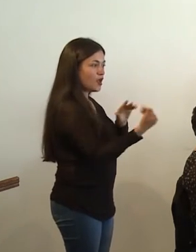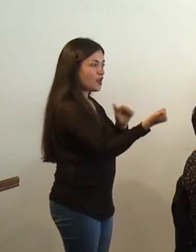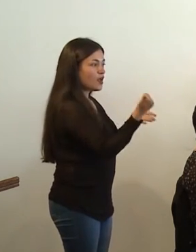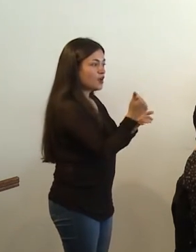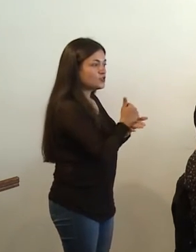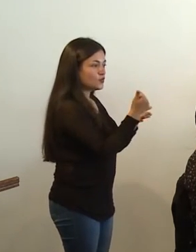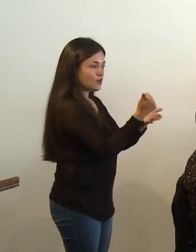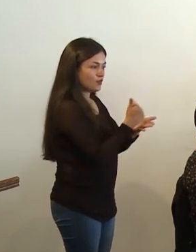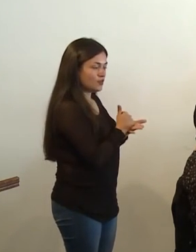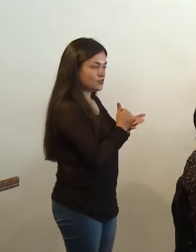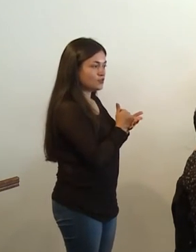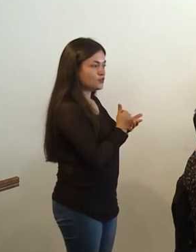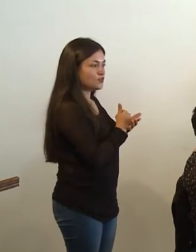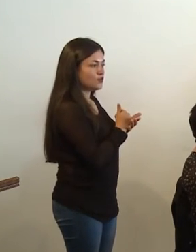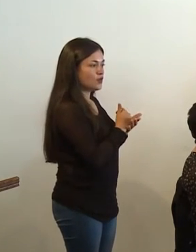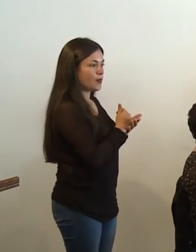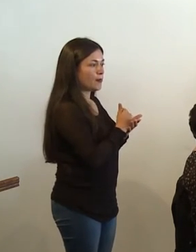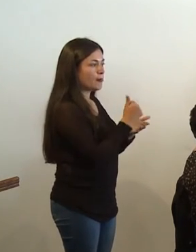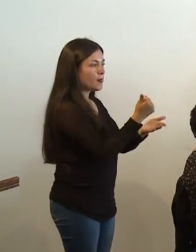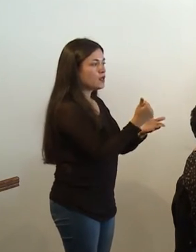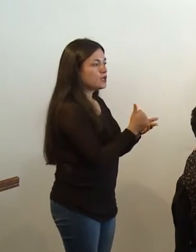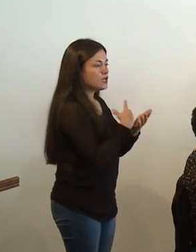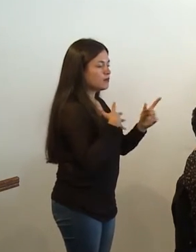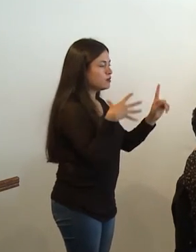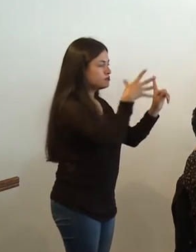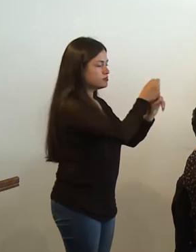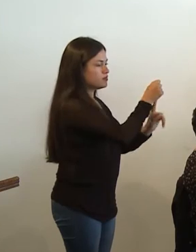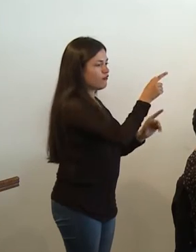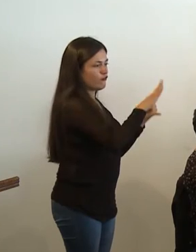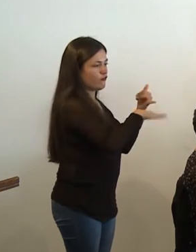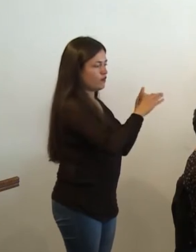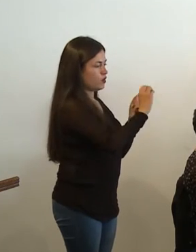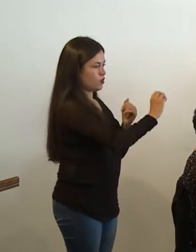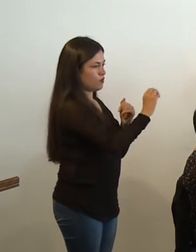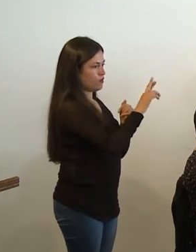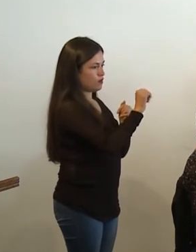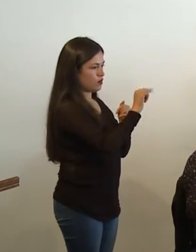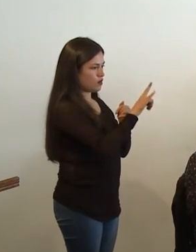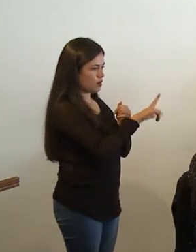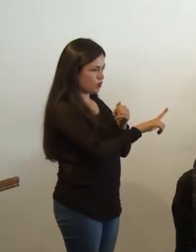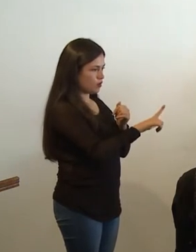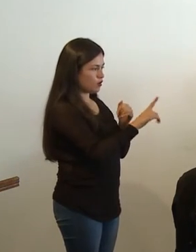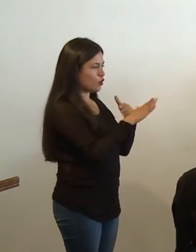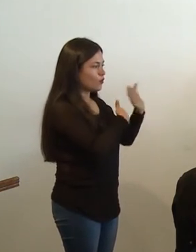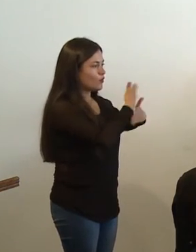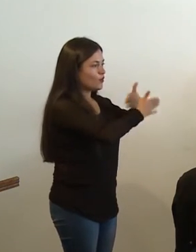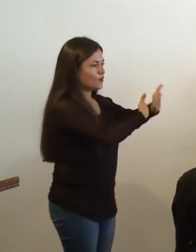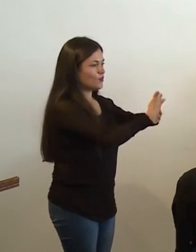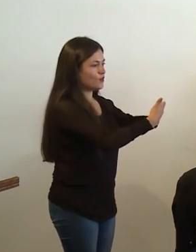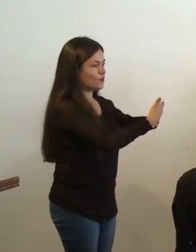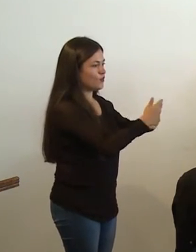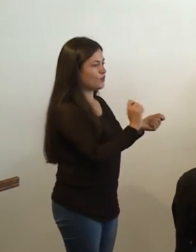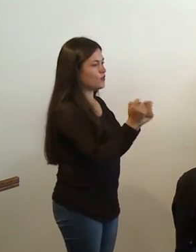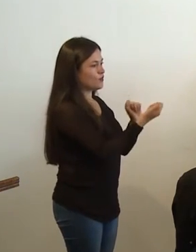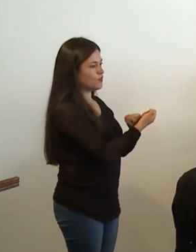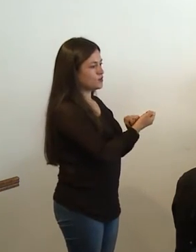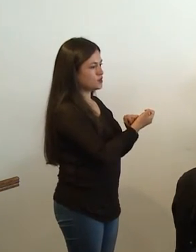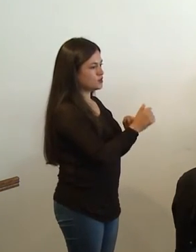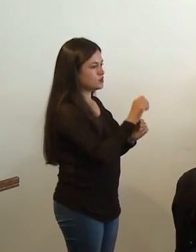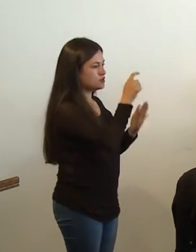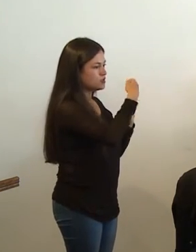que logran, en particular ya finalmente Raúl, ya ese tránsito de los procesos para